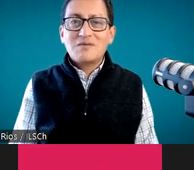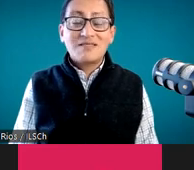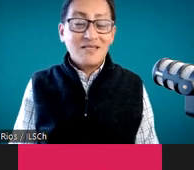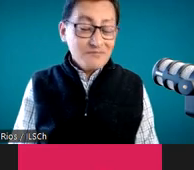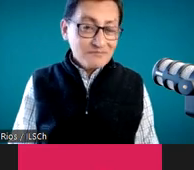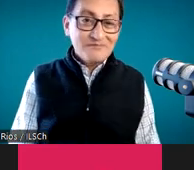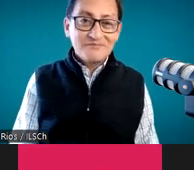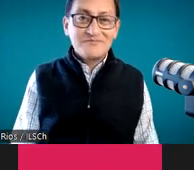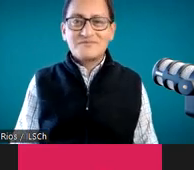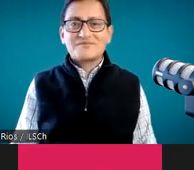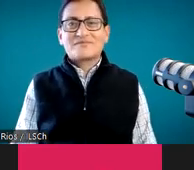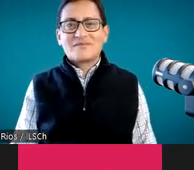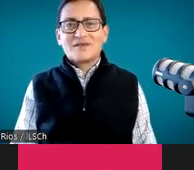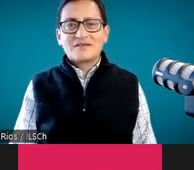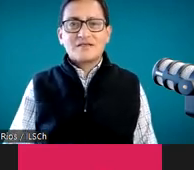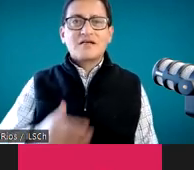enseñar la última seña.